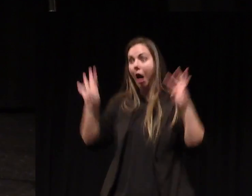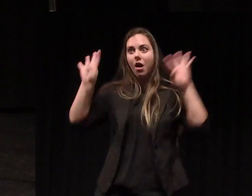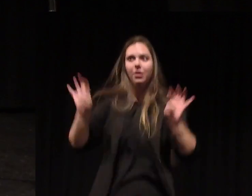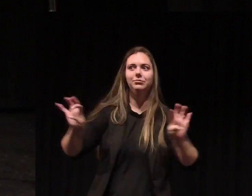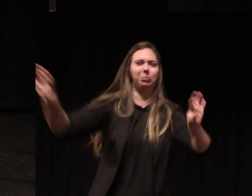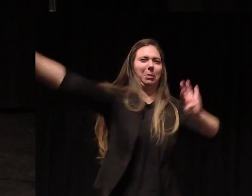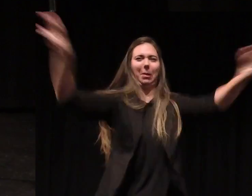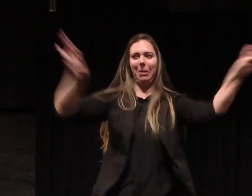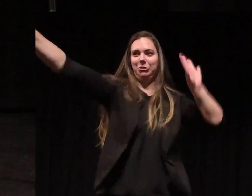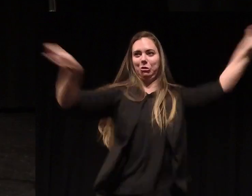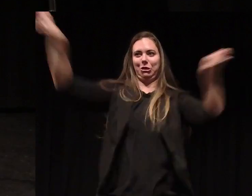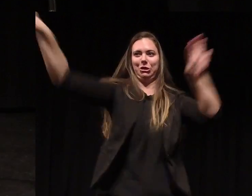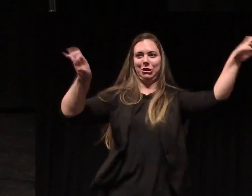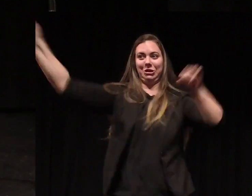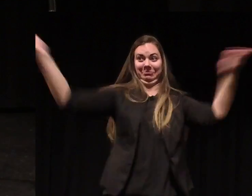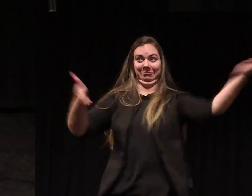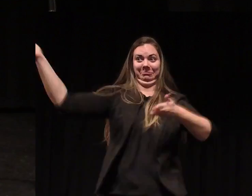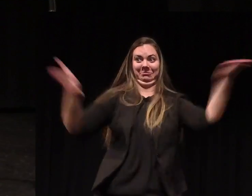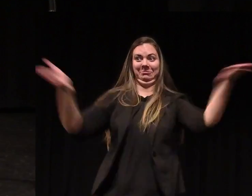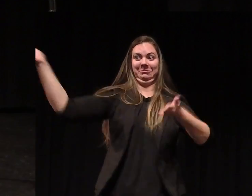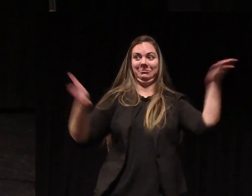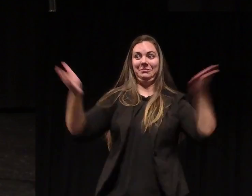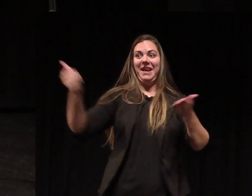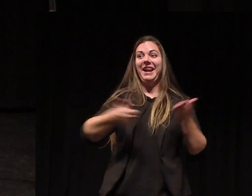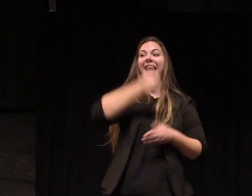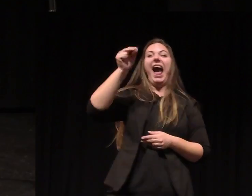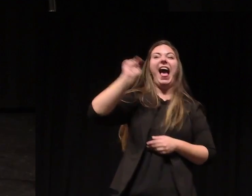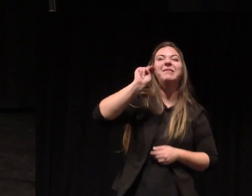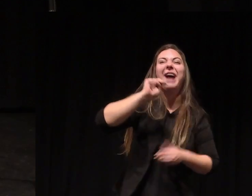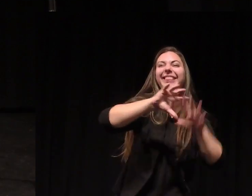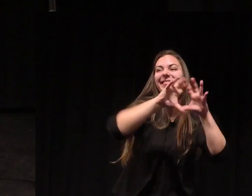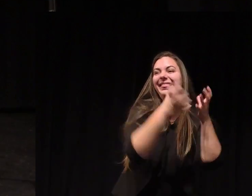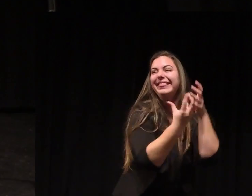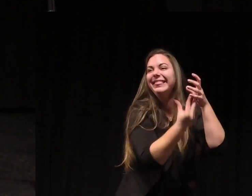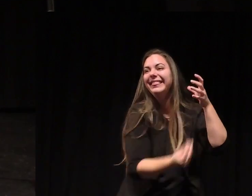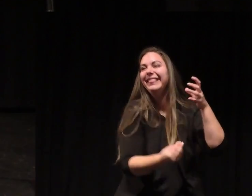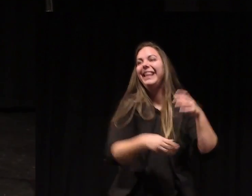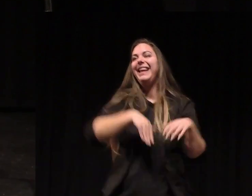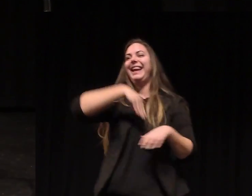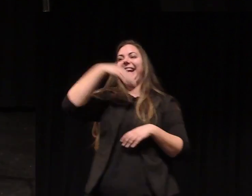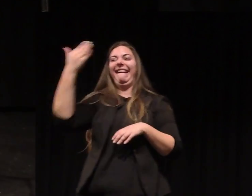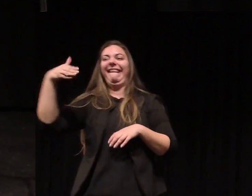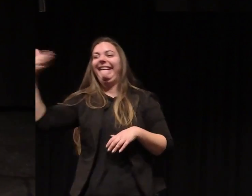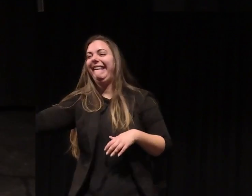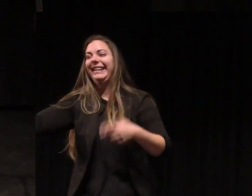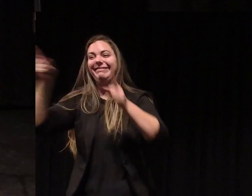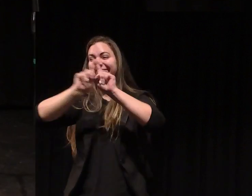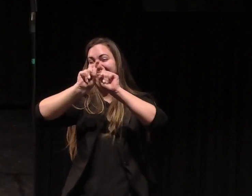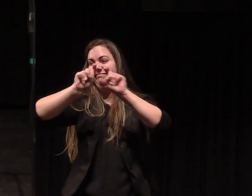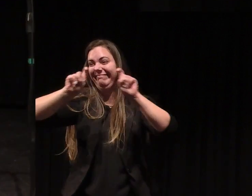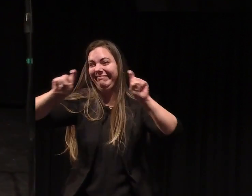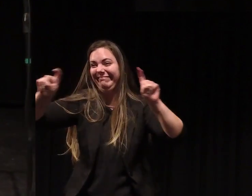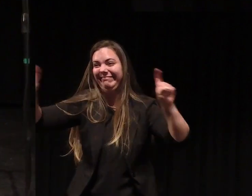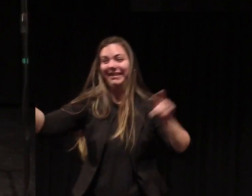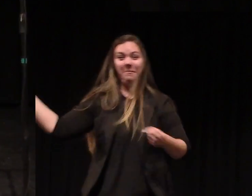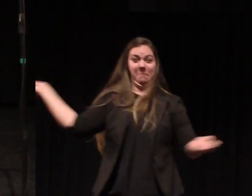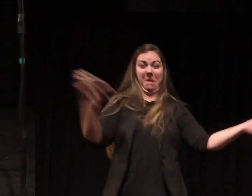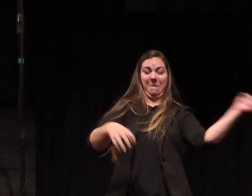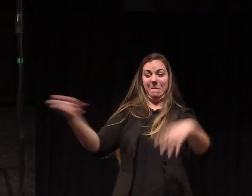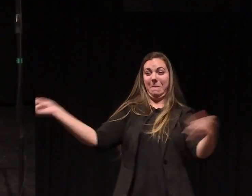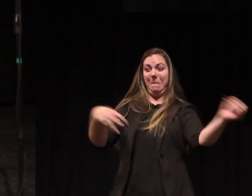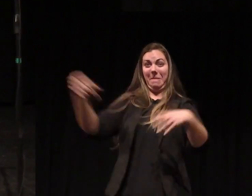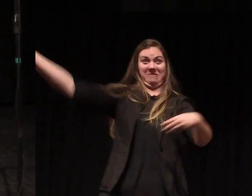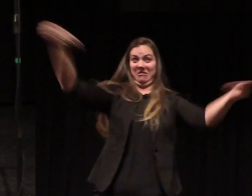patates, des navets, du persil, des champignons, des tomates, toutes sortes de belles choses jusqu'à ce que la soupe elle soit